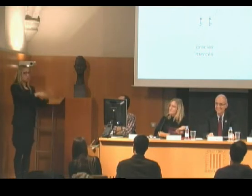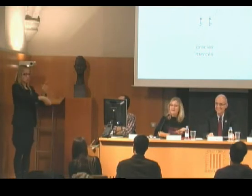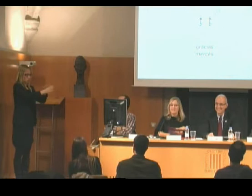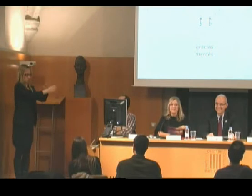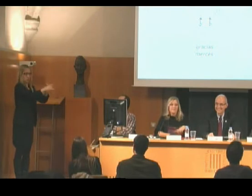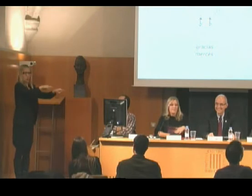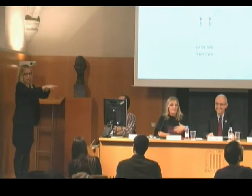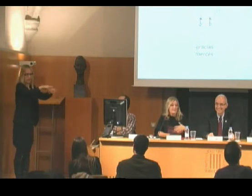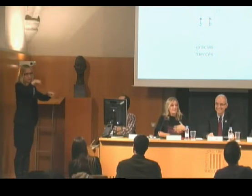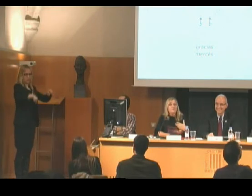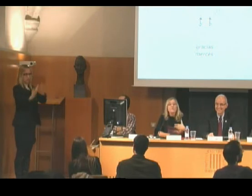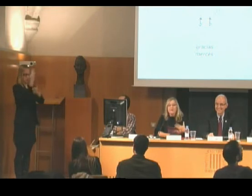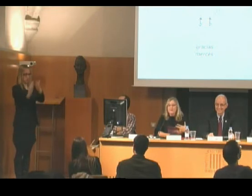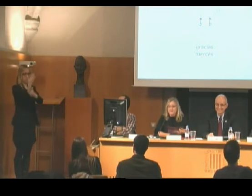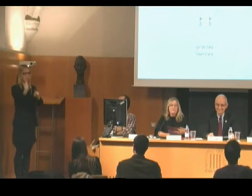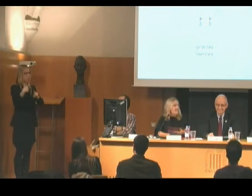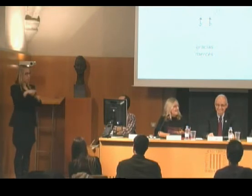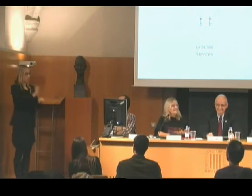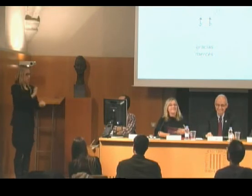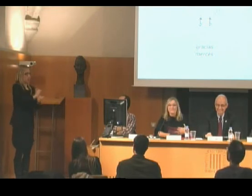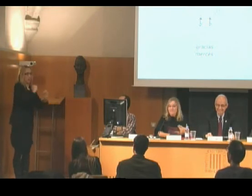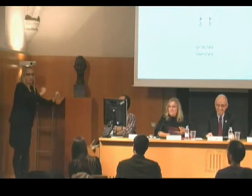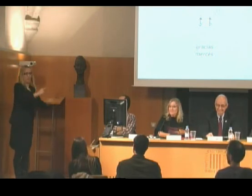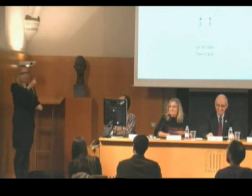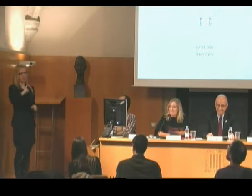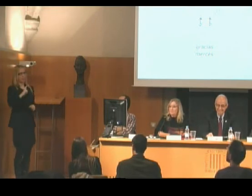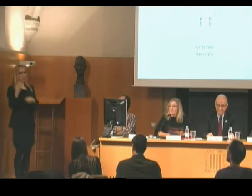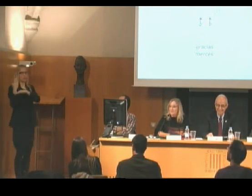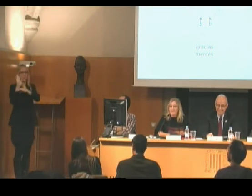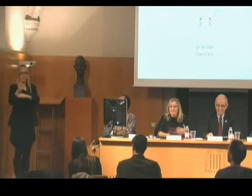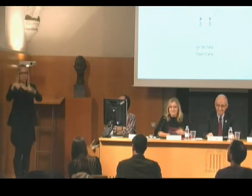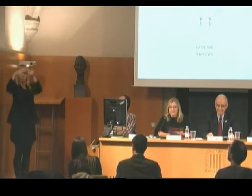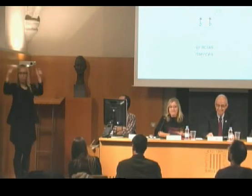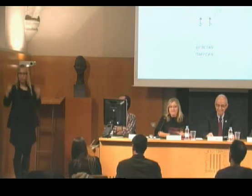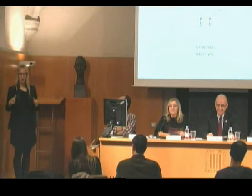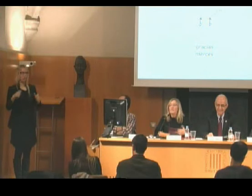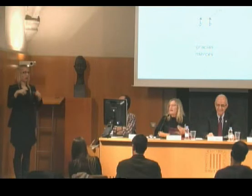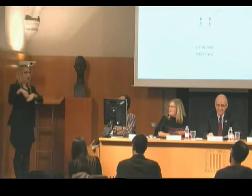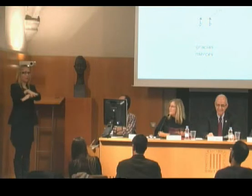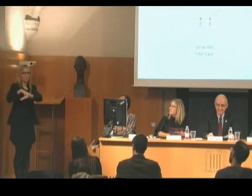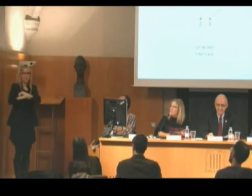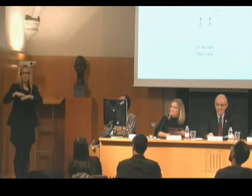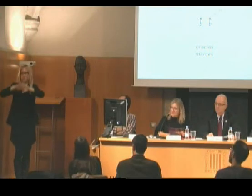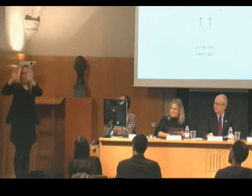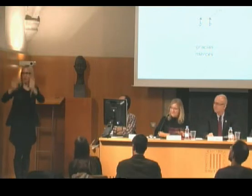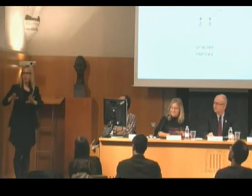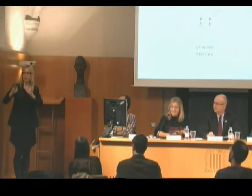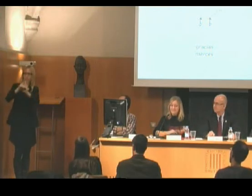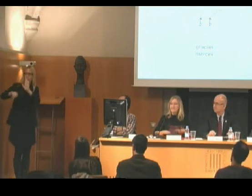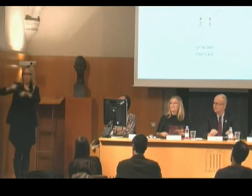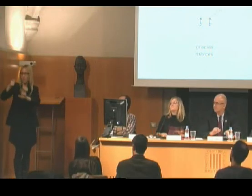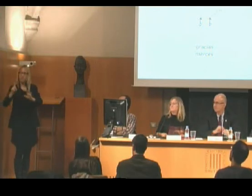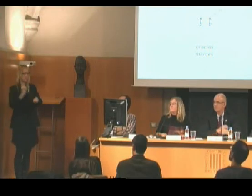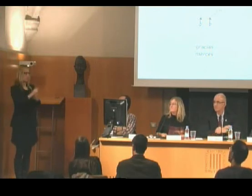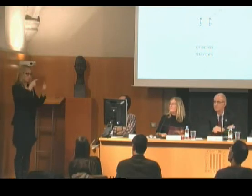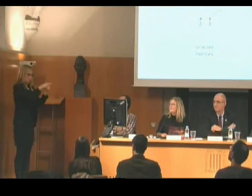aquesta jornada perquè no podeu estar esperant, no, de presentar aquest portal a que l'administració acabi d'aprovar un decret.